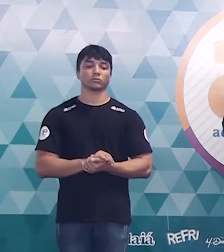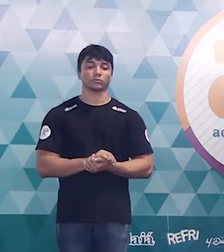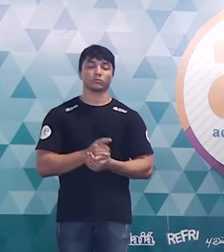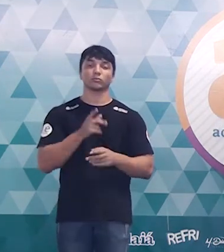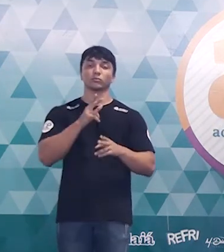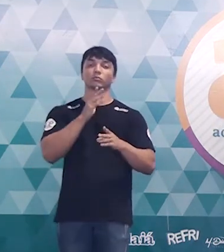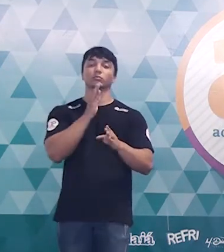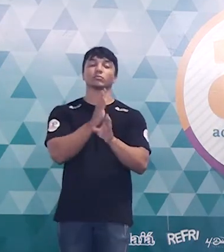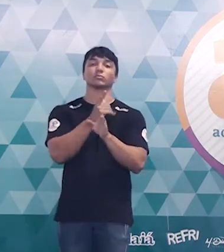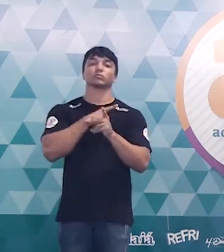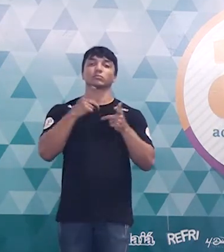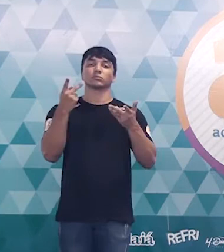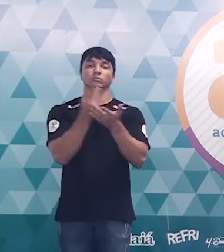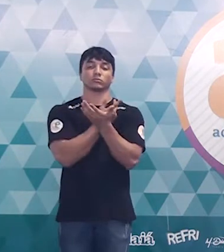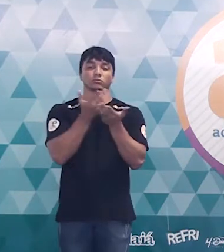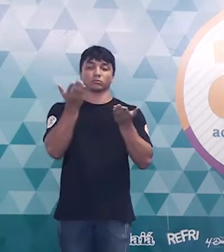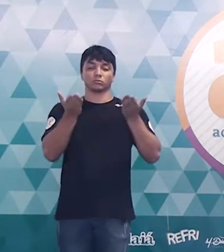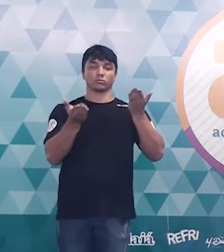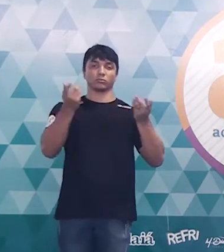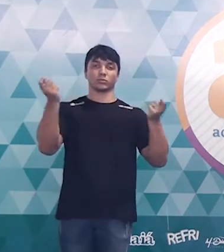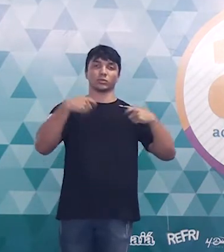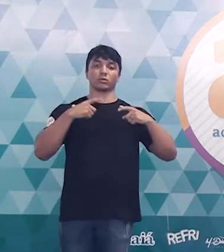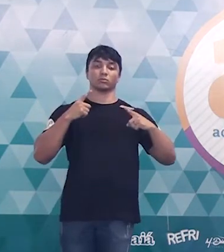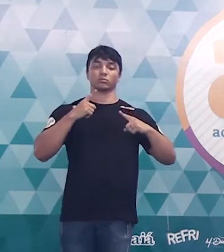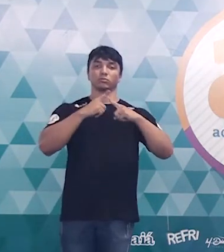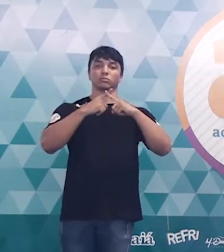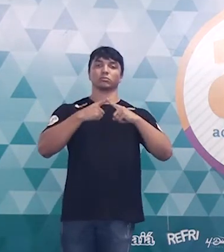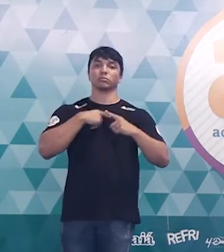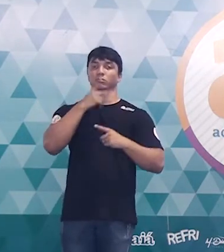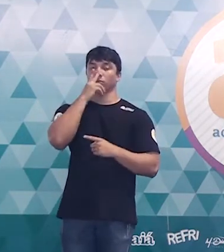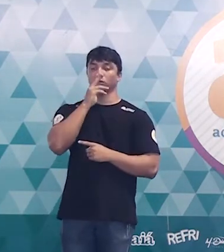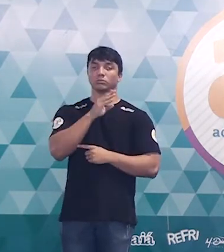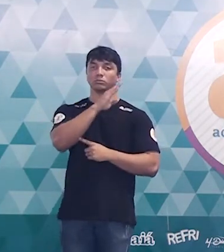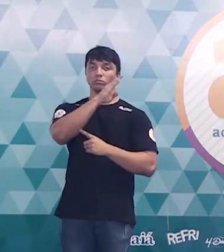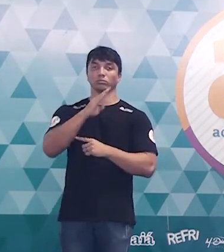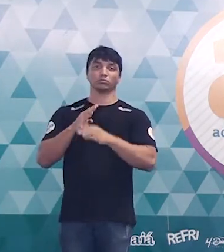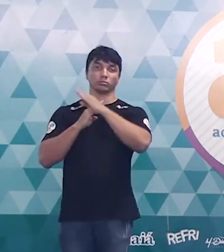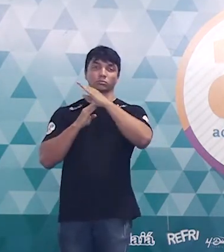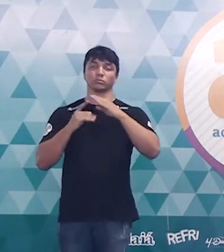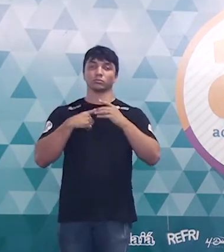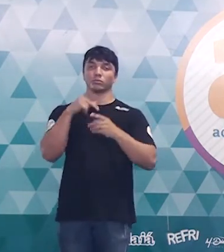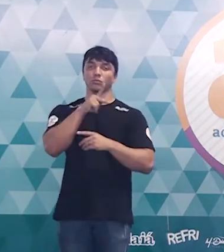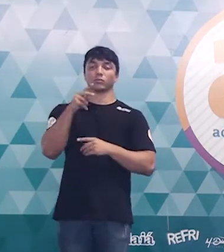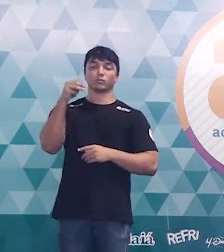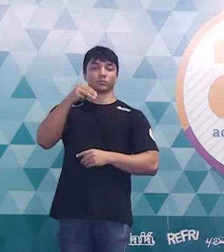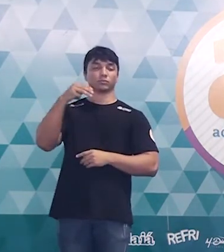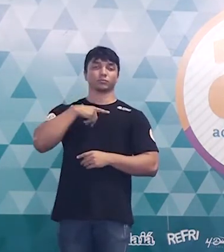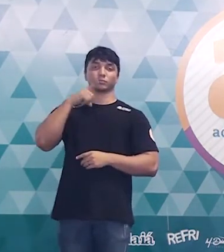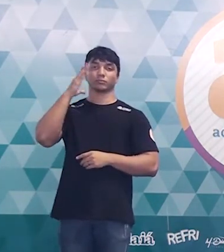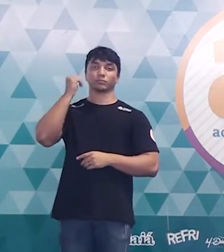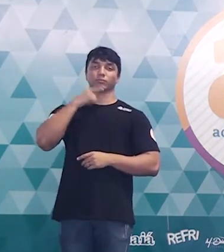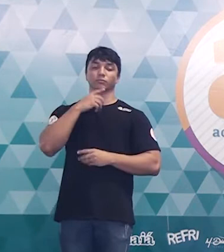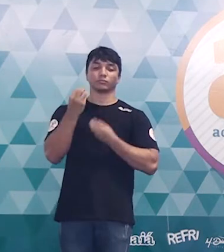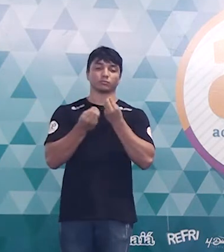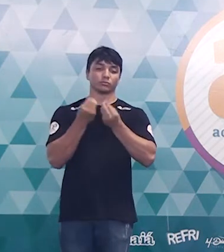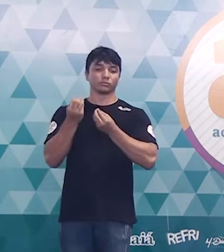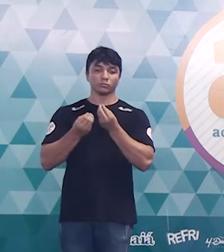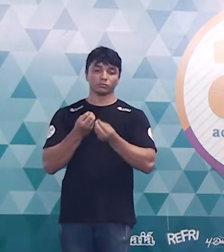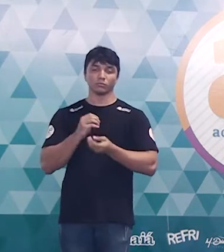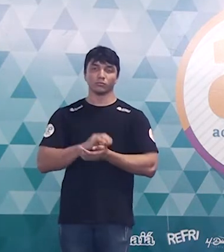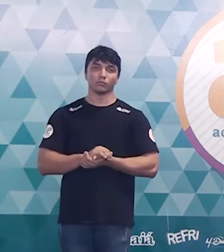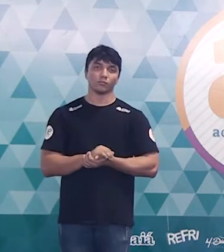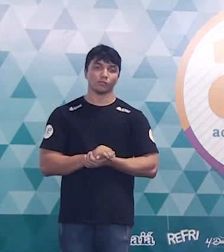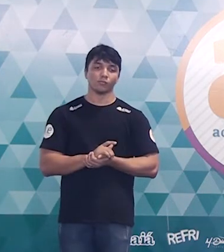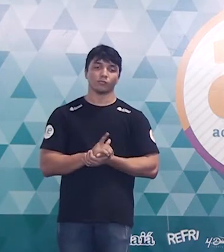uma igualdade de frações, tu pode cruzar. É o famoso cruz-credo, que nós, professores de matemática, falamos nas